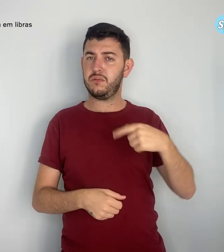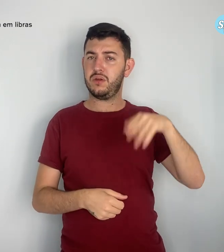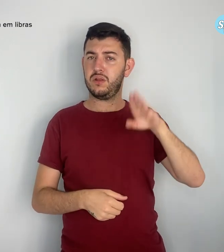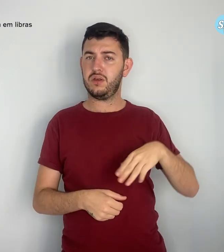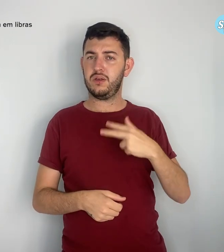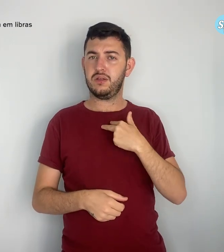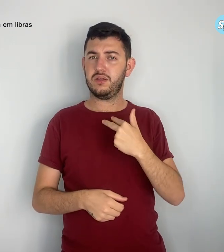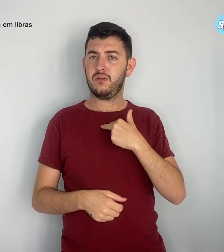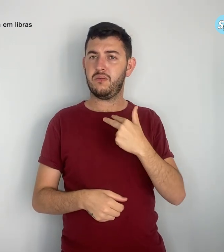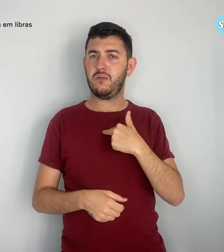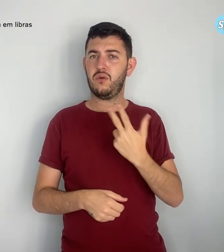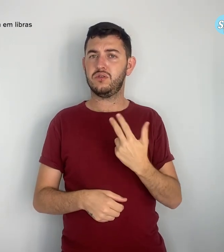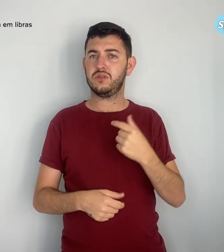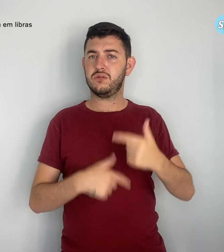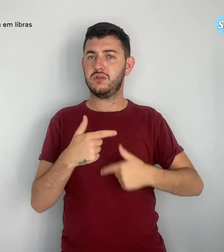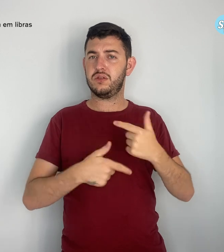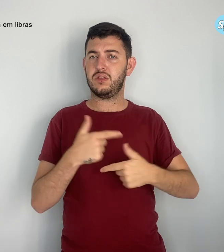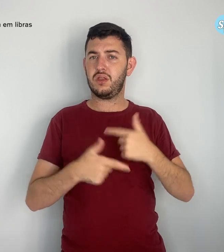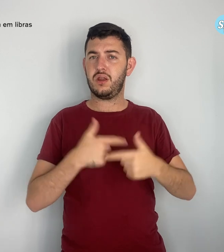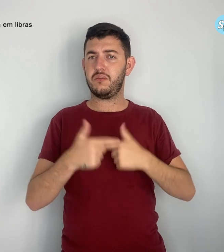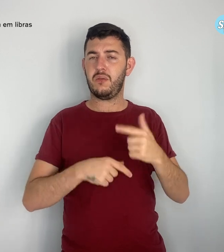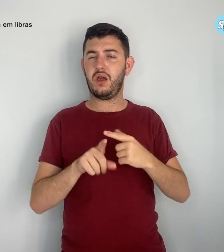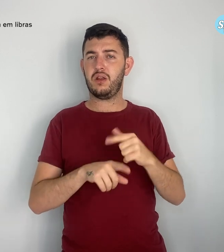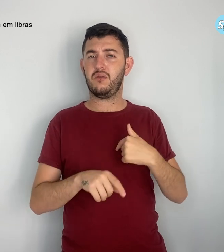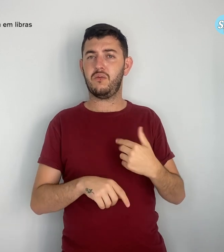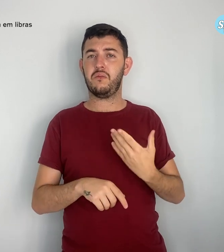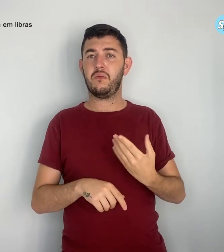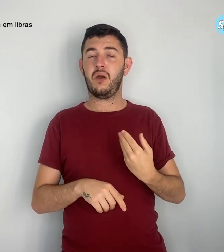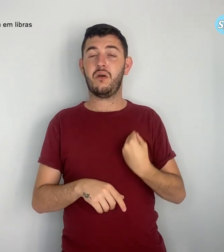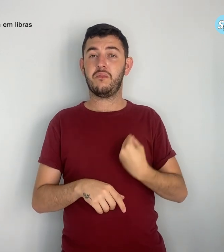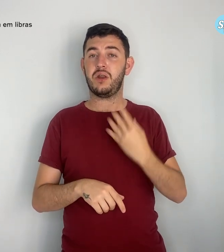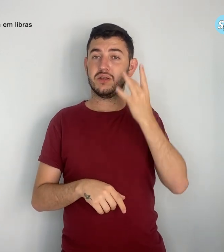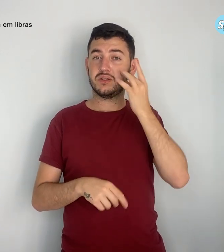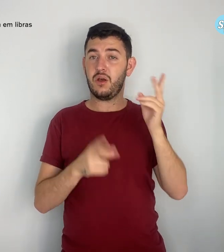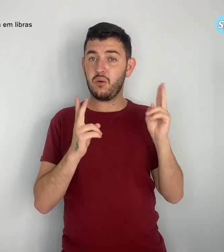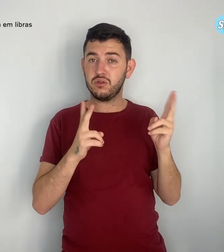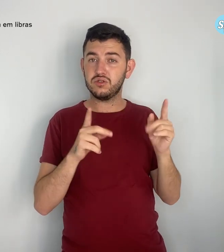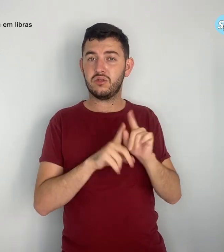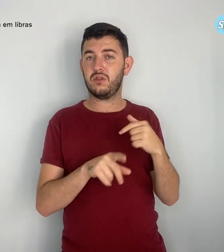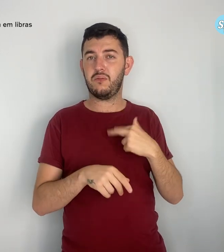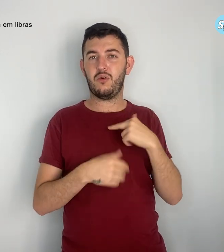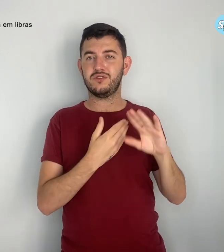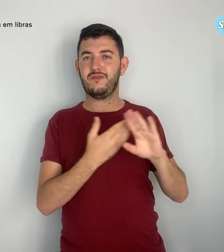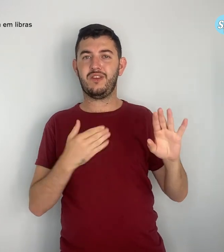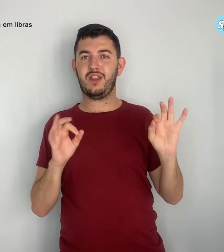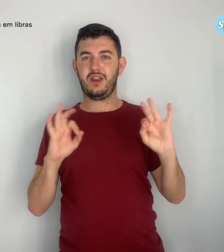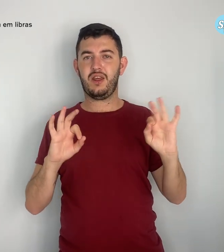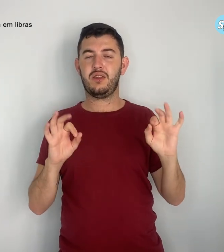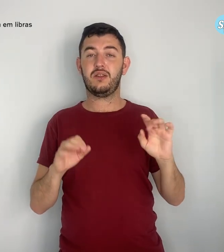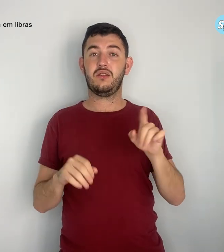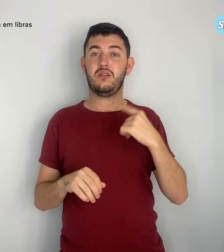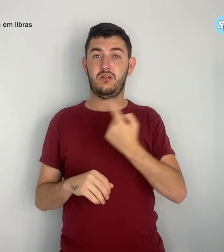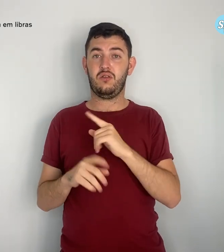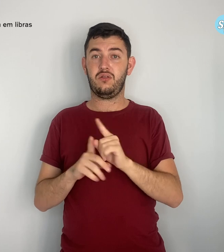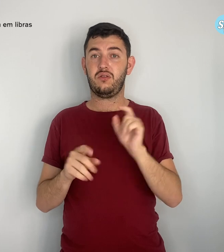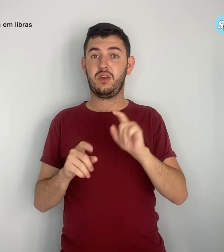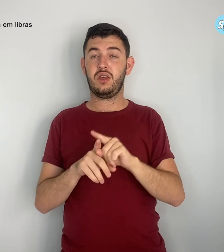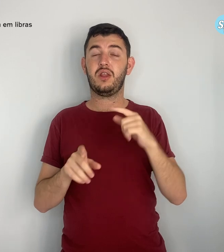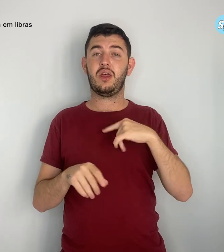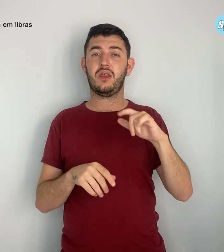deixar o trabalho presencial. Reinventamos-nos nas redes sociais e na organização das